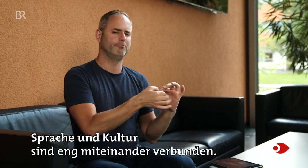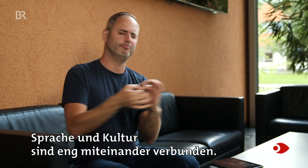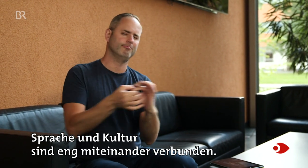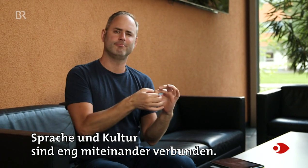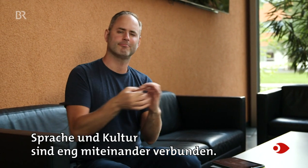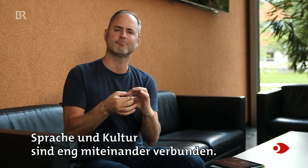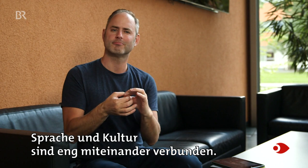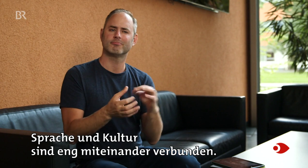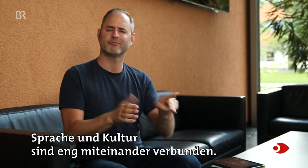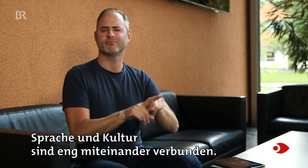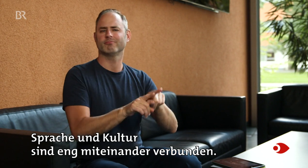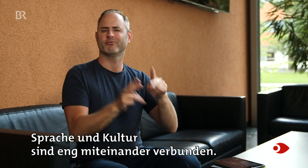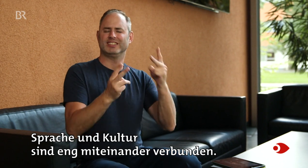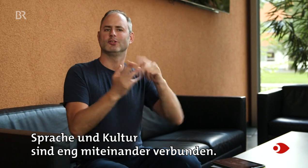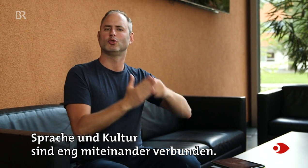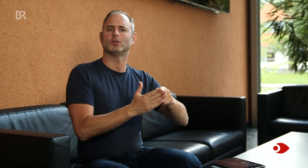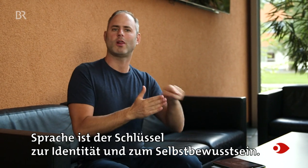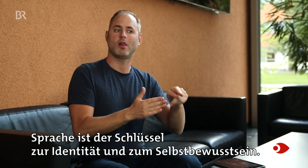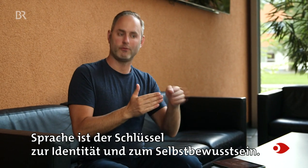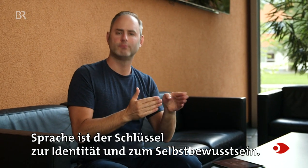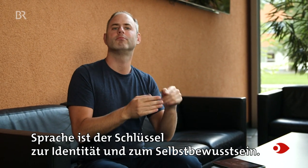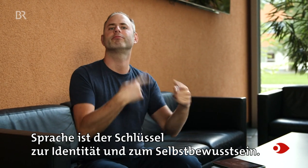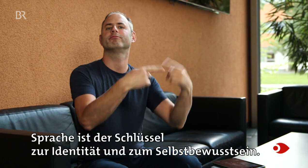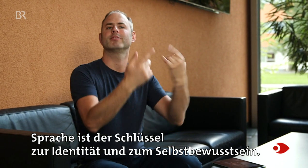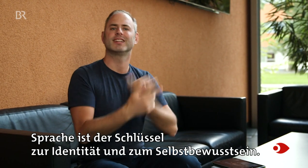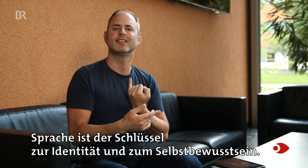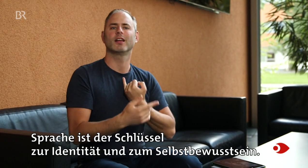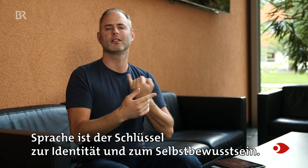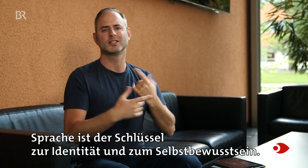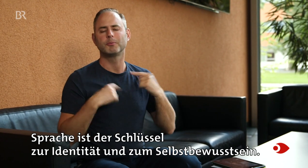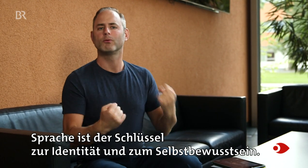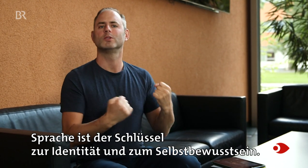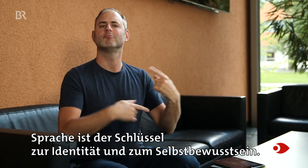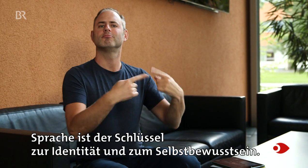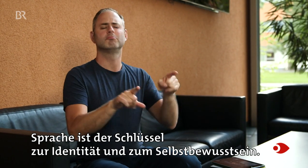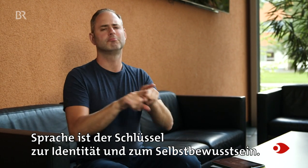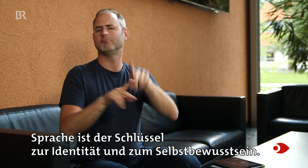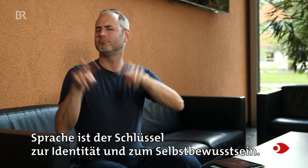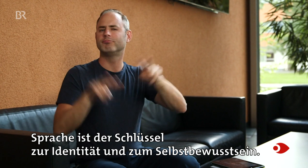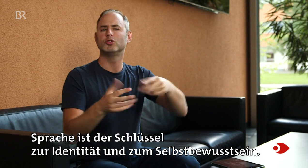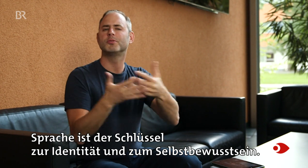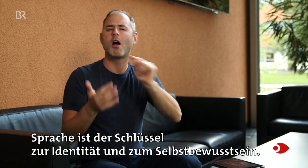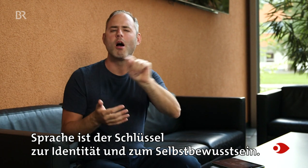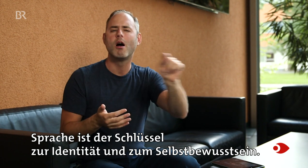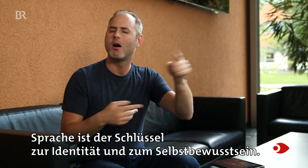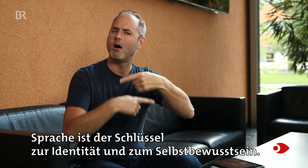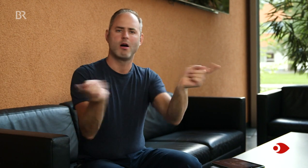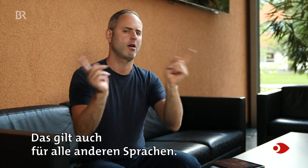und Kultur sind eng miteinander verbunden. Sprache ist der Schlüssel zur Identität und zum Selbstbewusstsein. Das